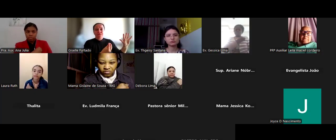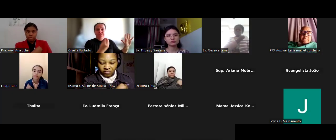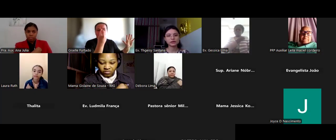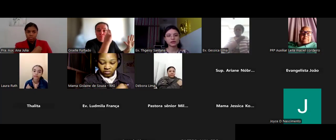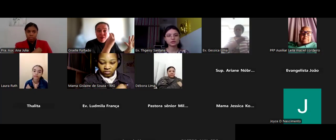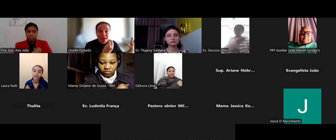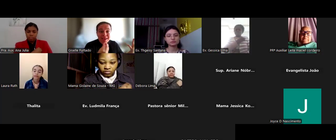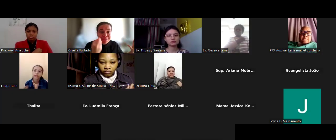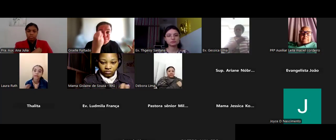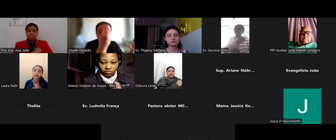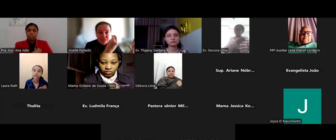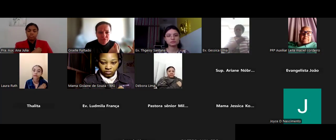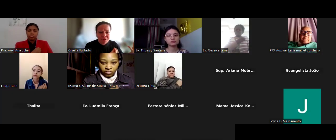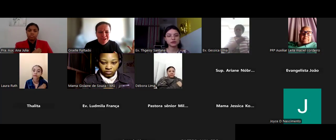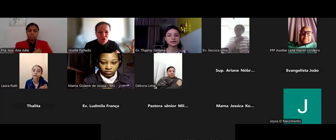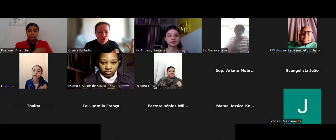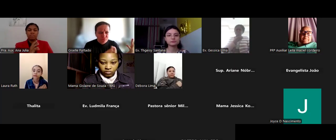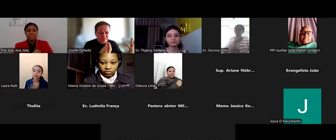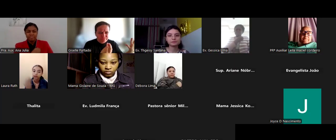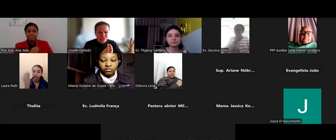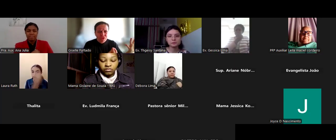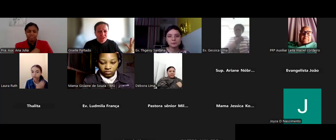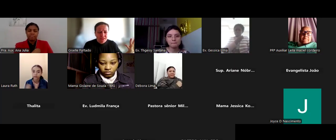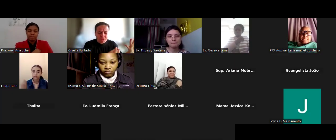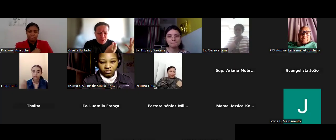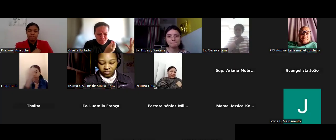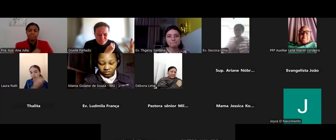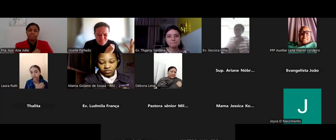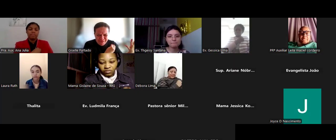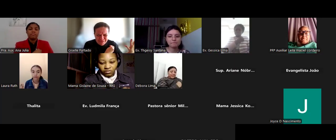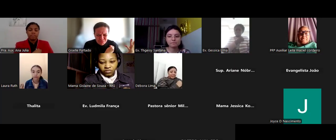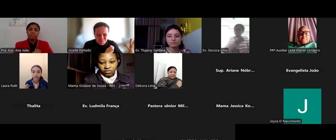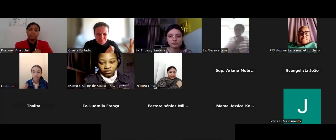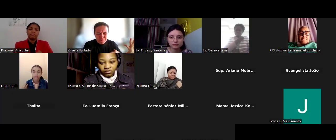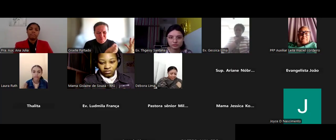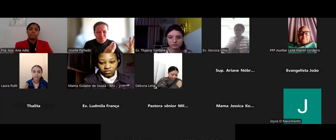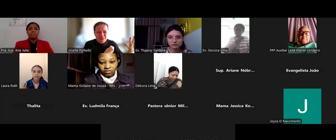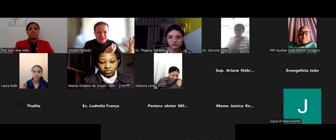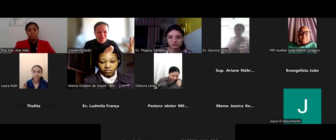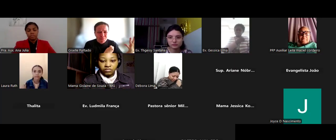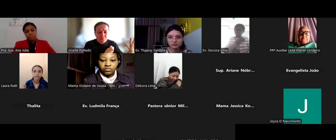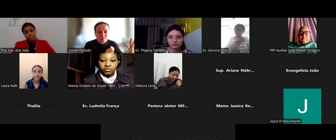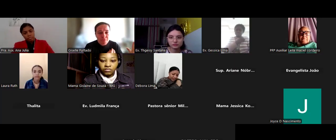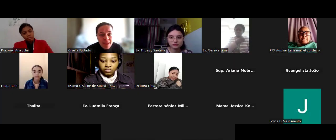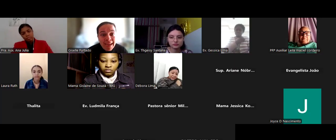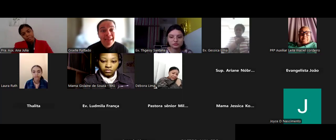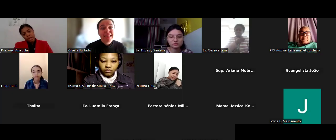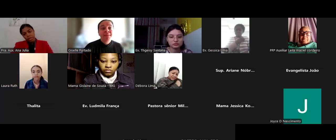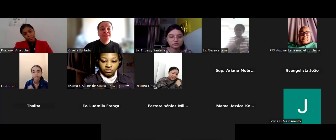fazer uma expressão facial de tristeza. Pecado. Pecado. Em Libras,